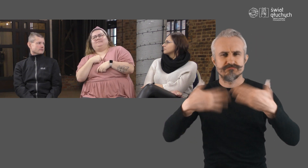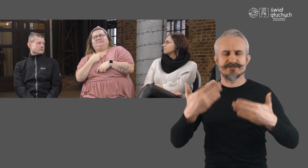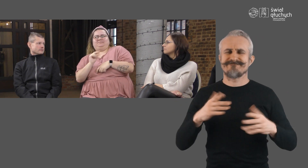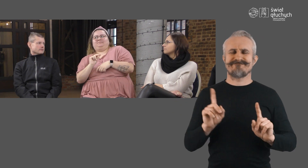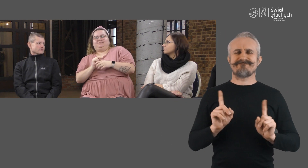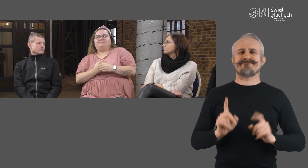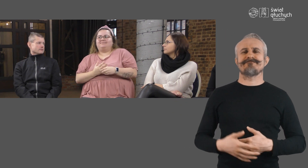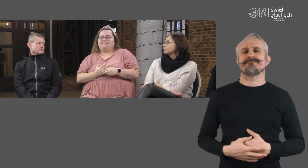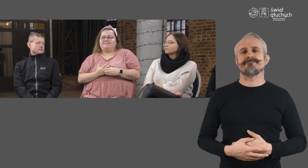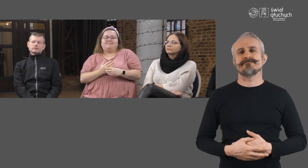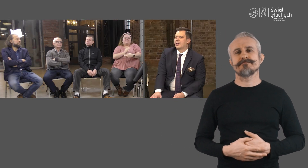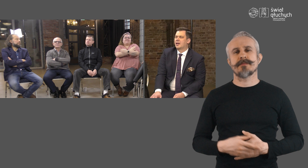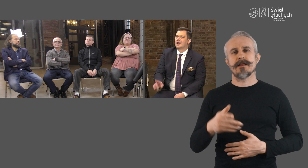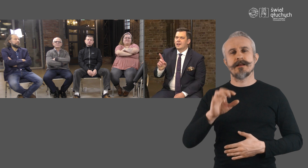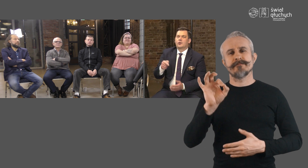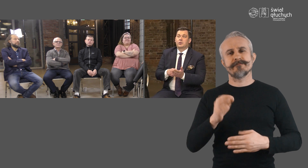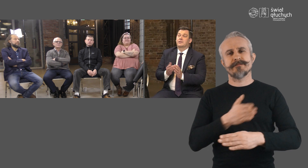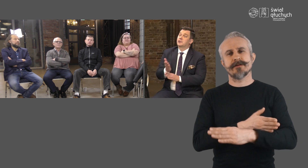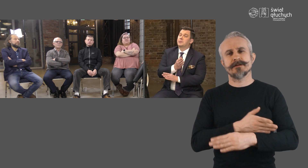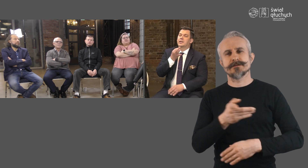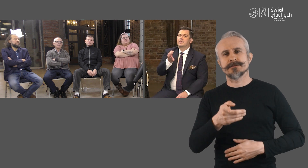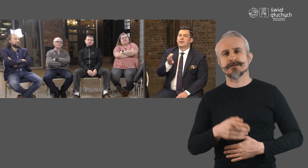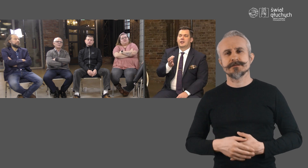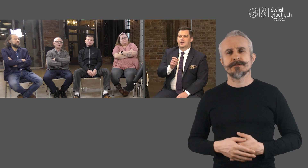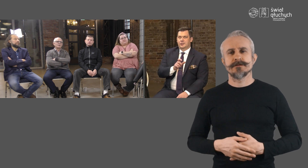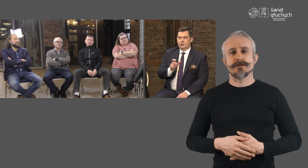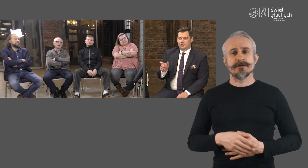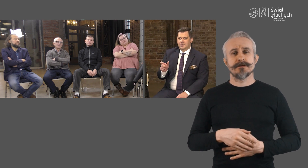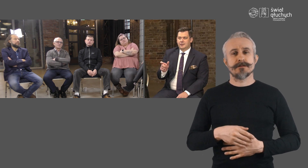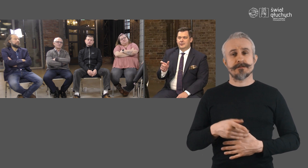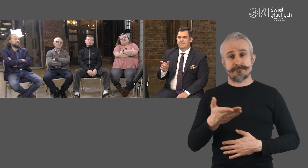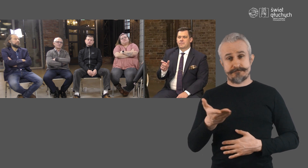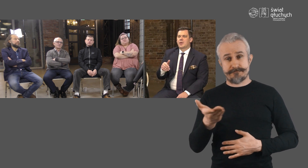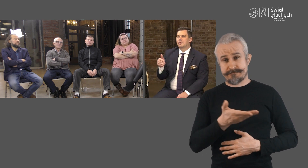życiu codziennym nie. No właśnie, wcześniej pytałem,